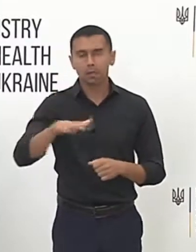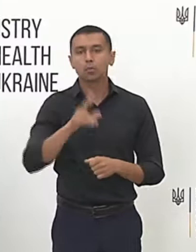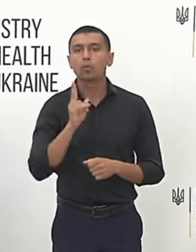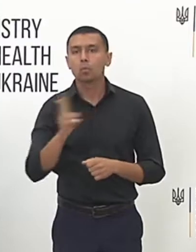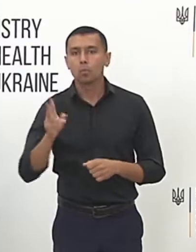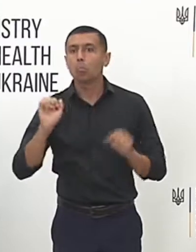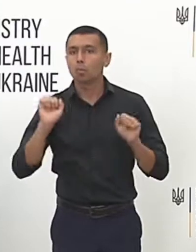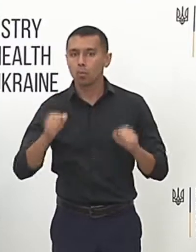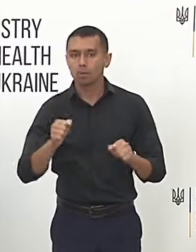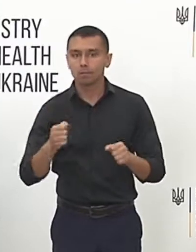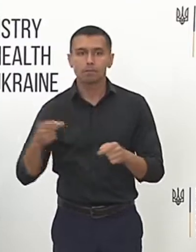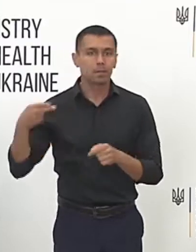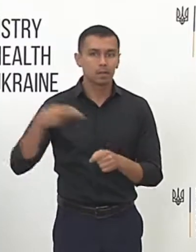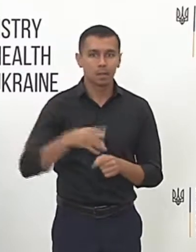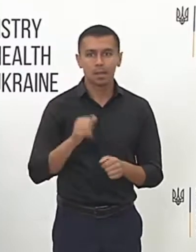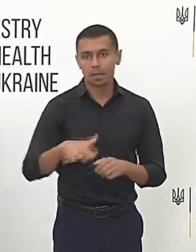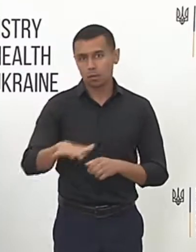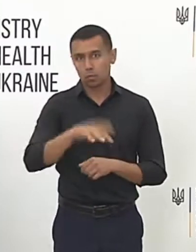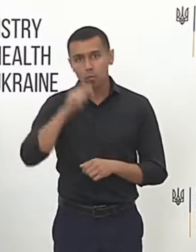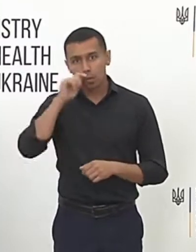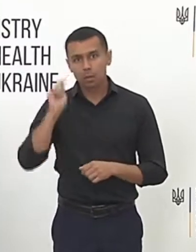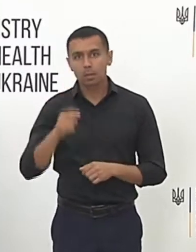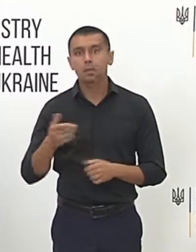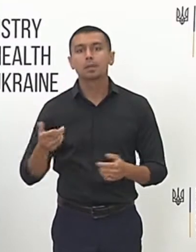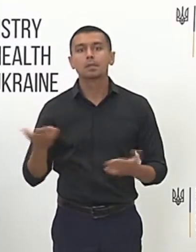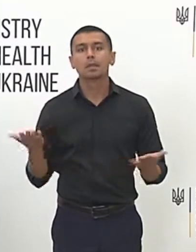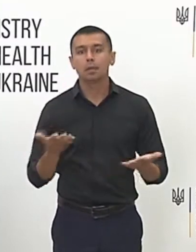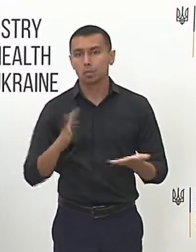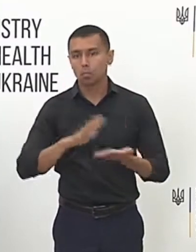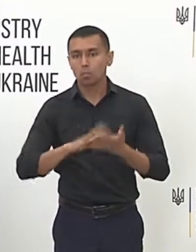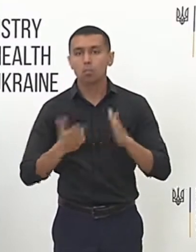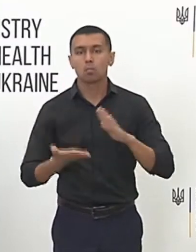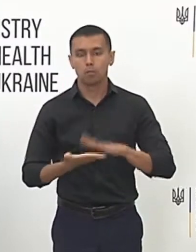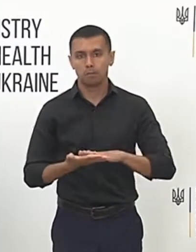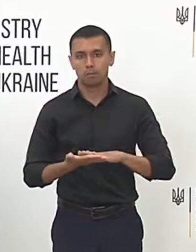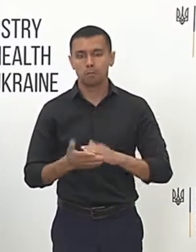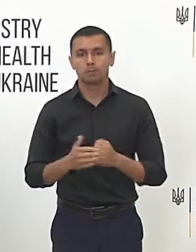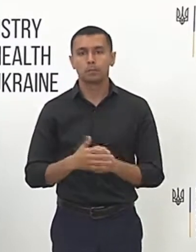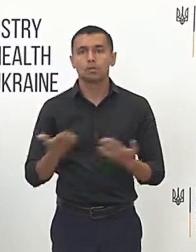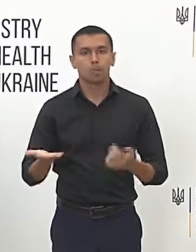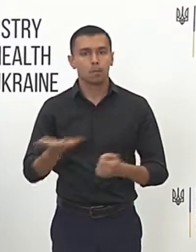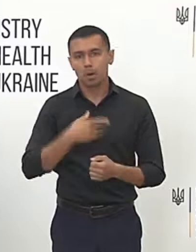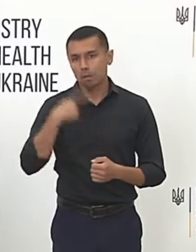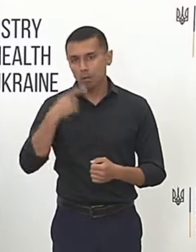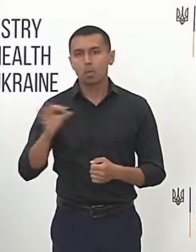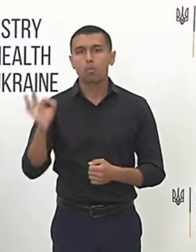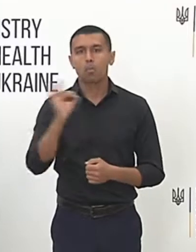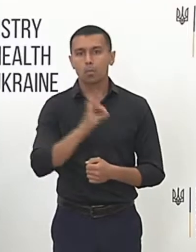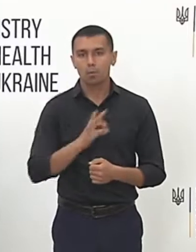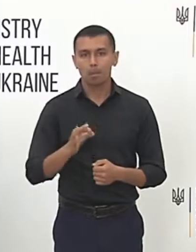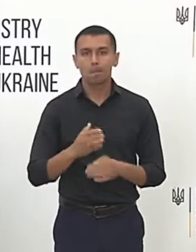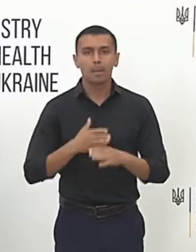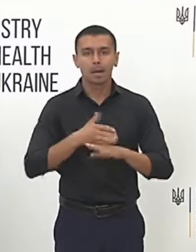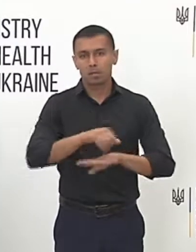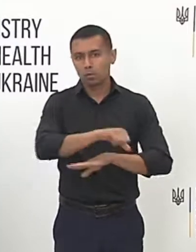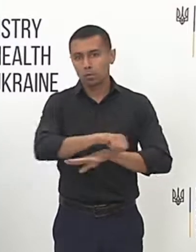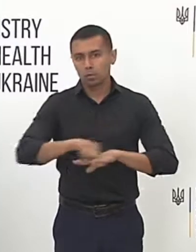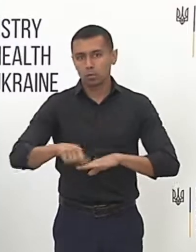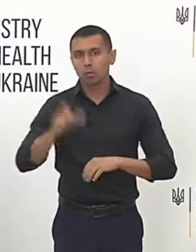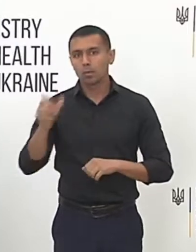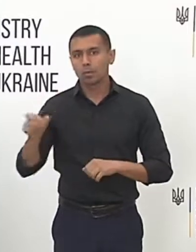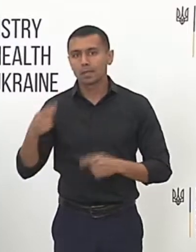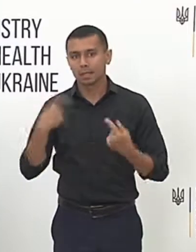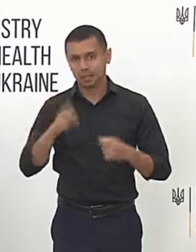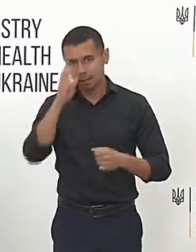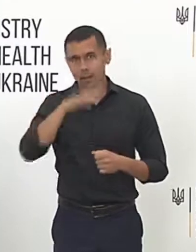Кому можна в'їжджати на територію України і за яких умов? Якщо ми говоримо про перетин кордону